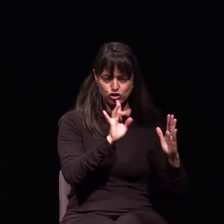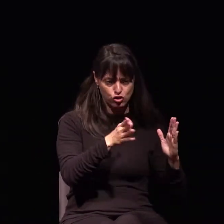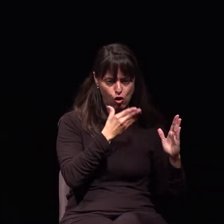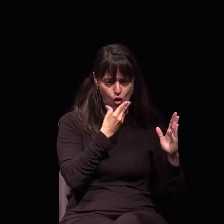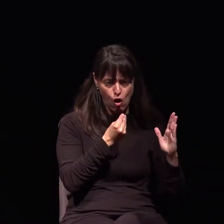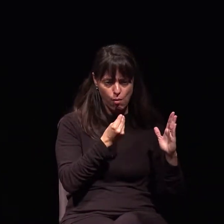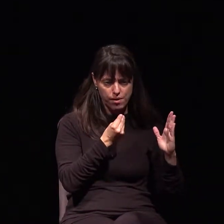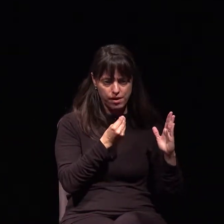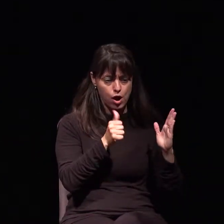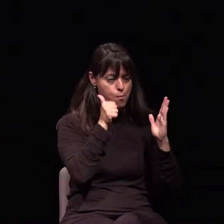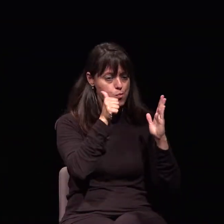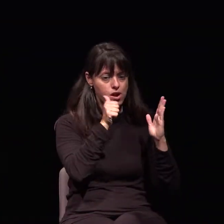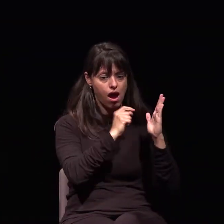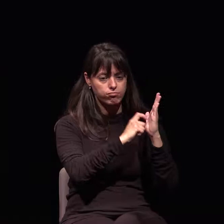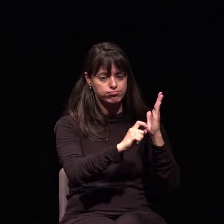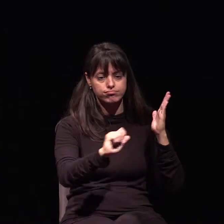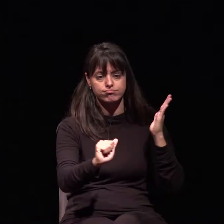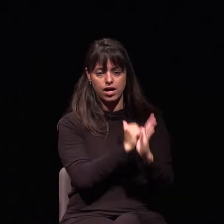relato, né?